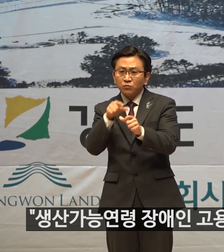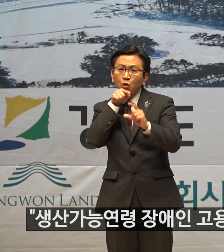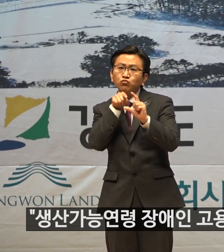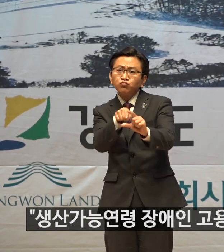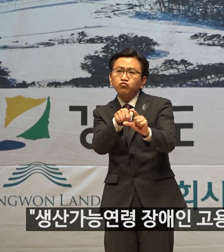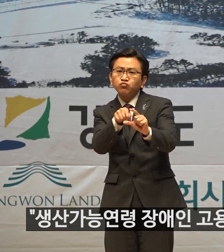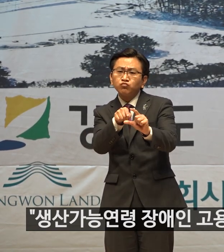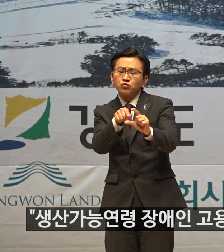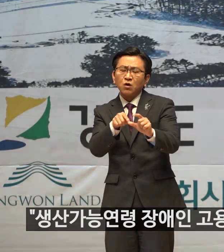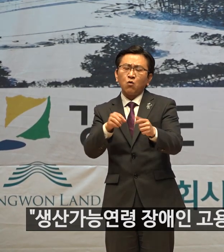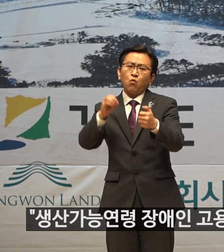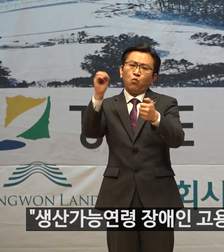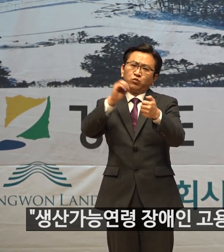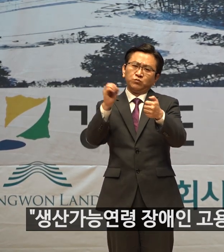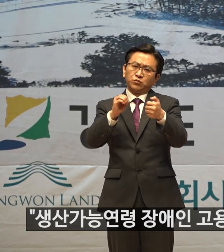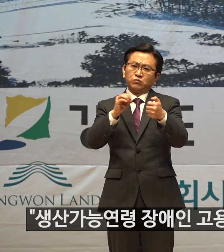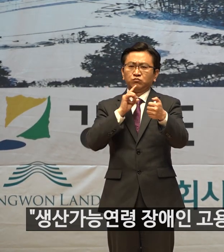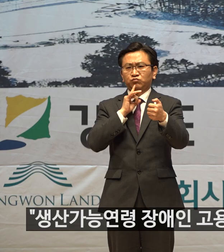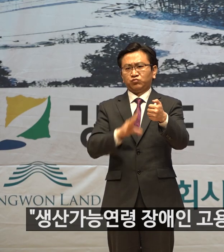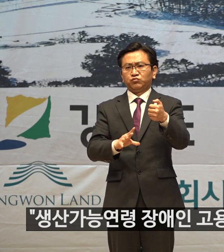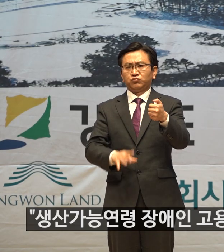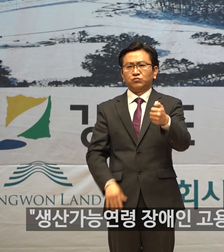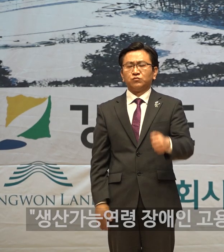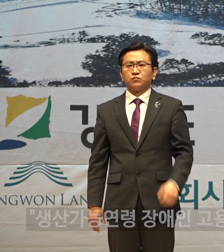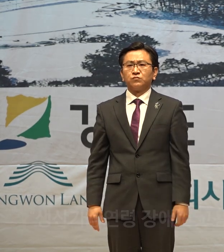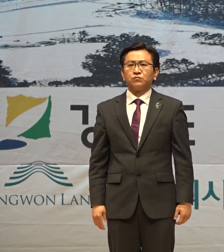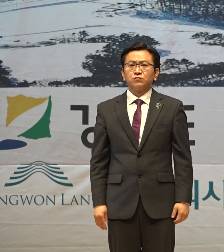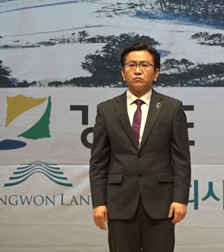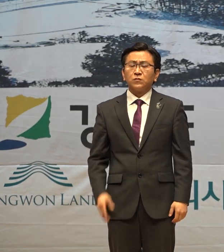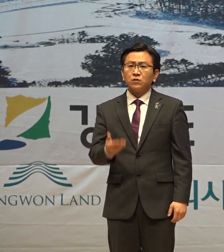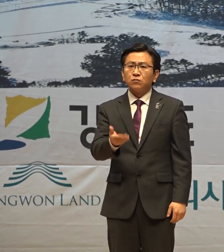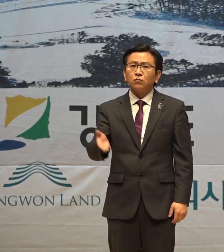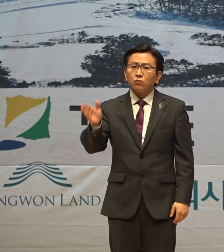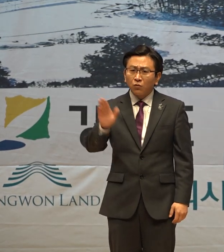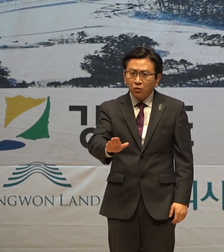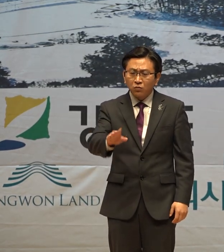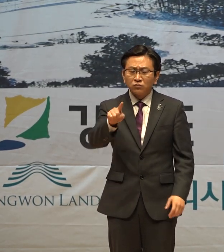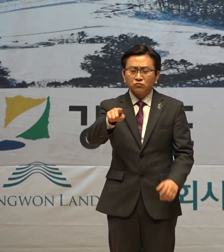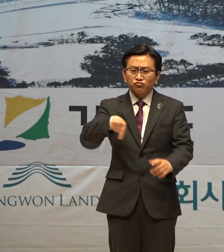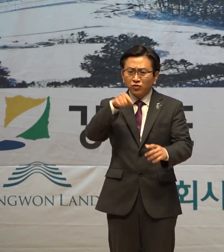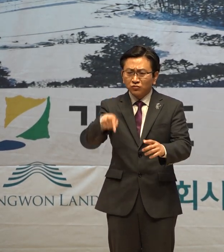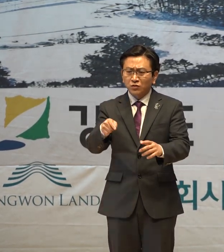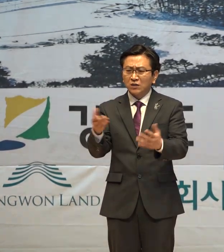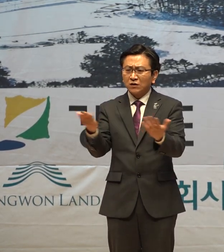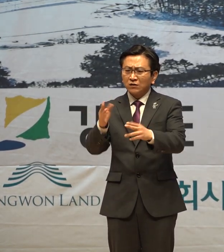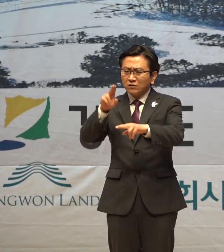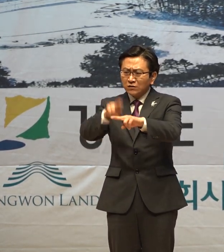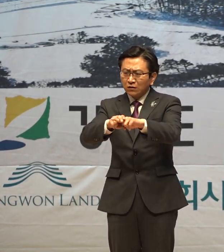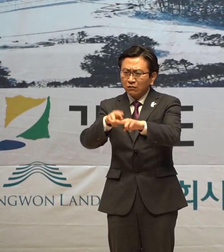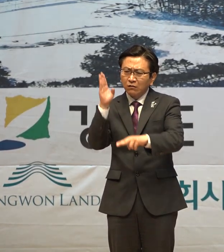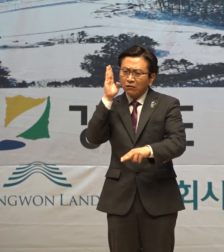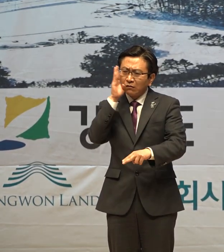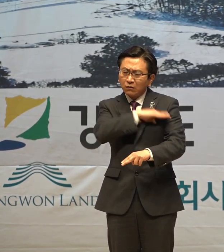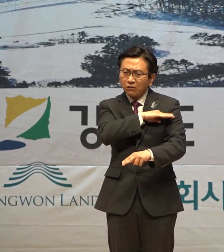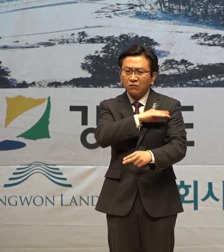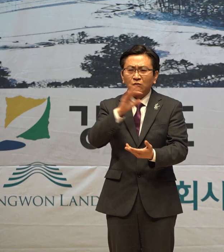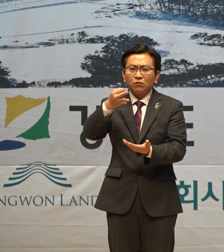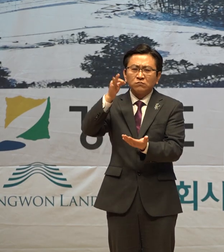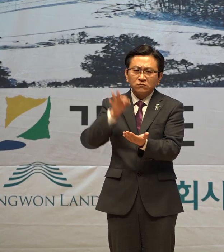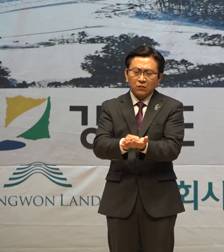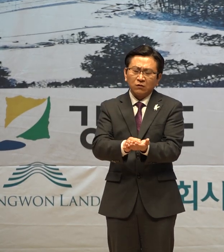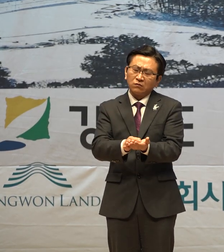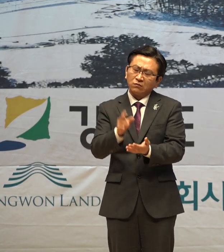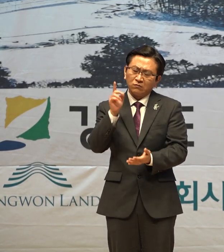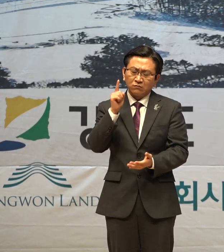겨우 50%밖에 되지 않습니다. 그나마도 형편없는 저임금